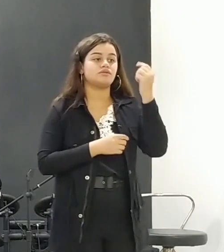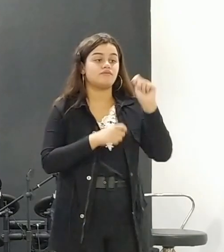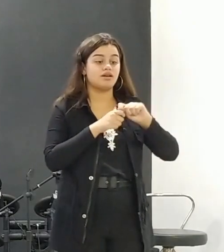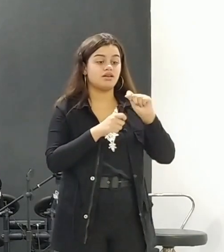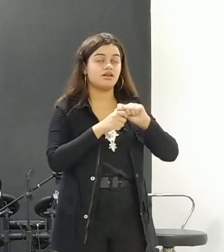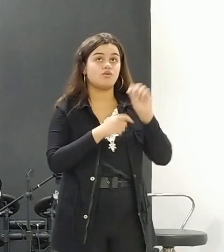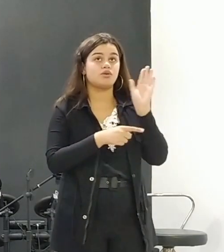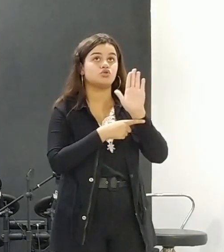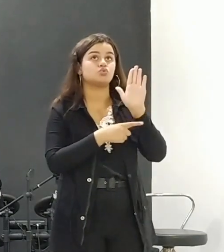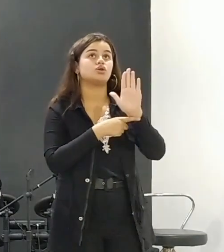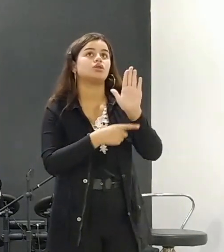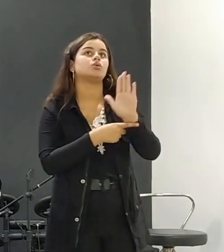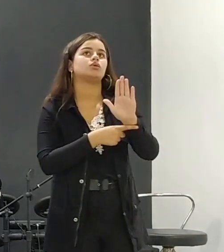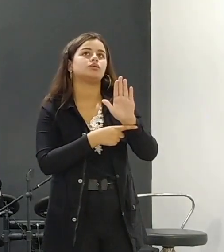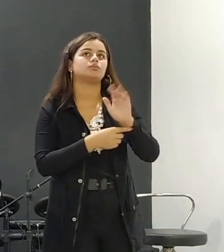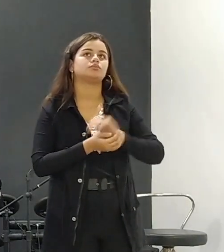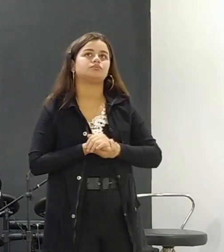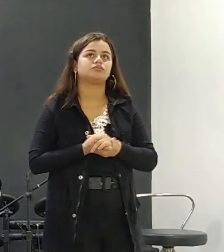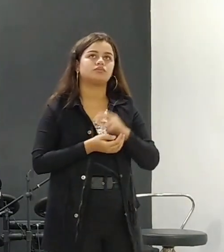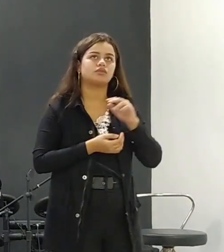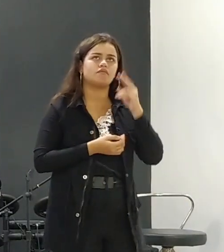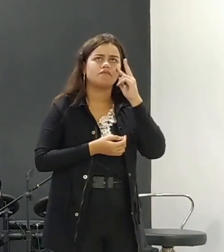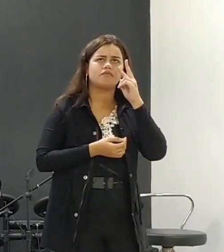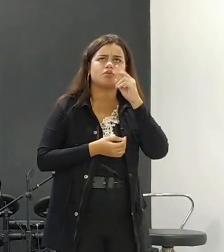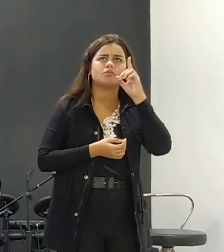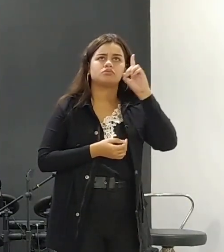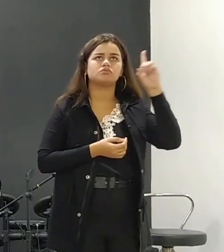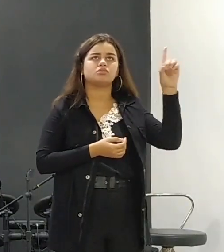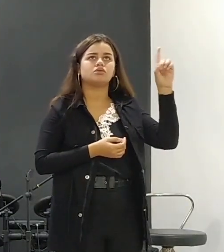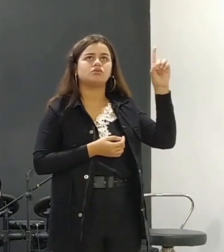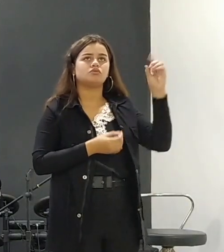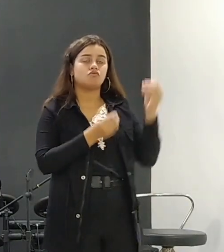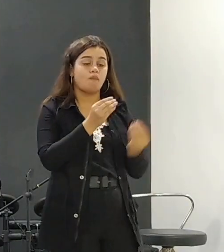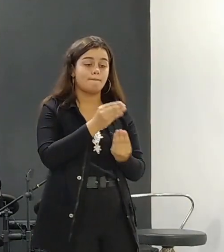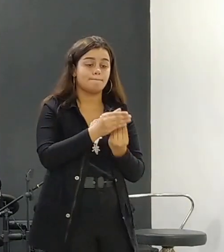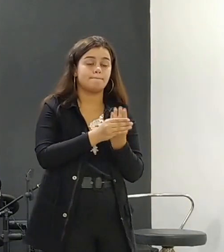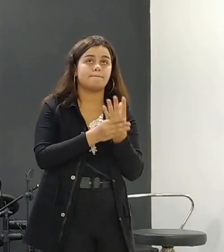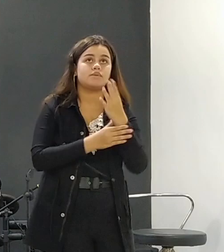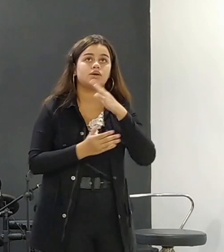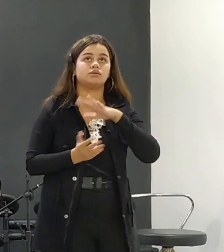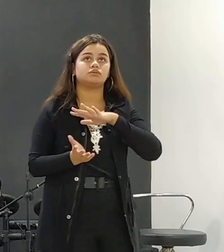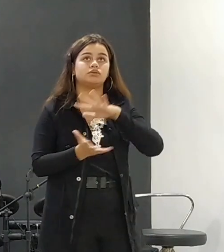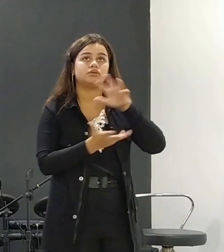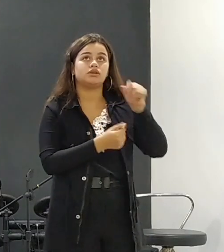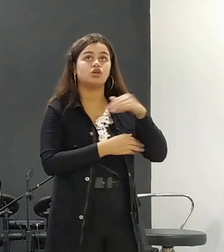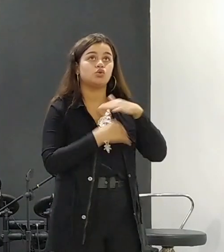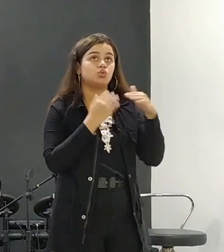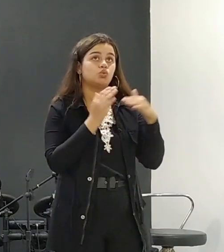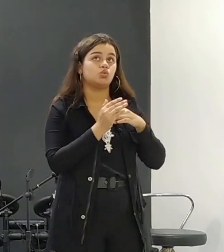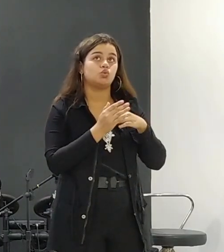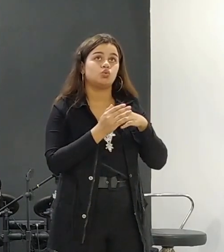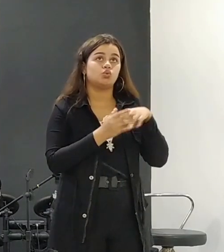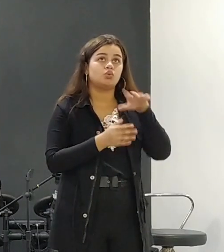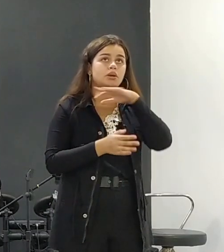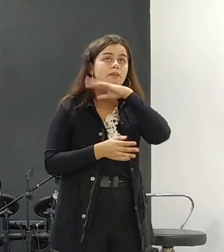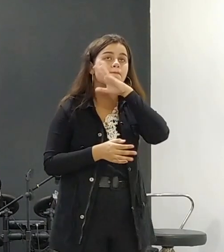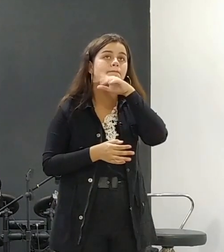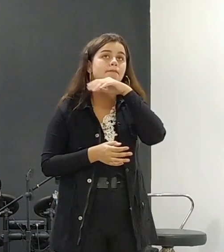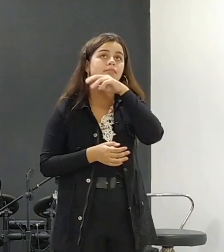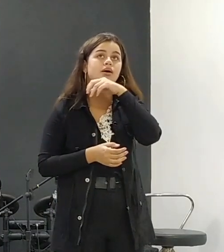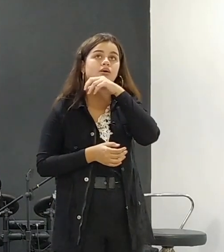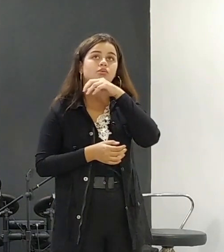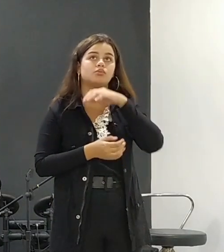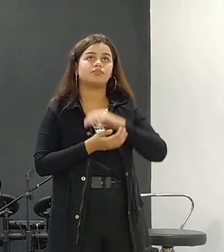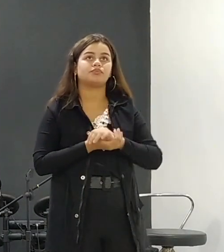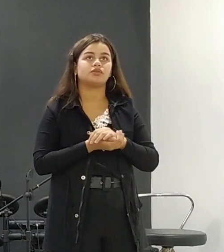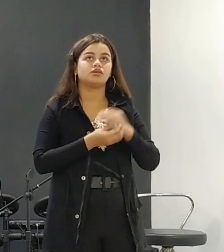ajudadora idônea para ele. 19. Havendo, pois, o Senhor Deus formado da terra todo animal do campo e toda a ave dos